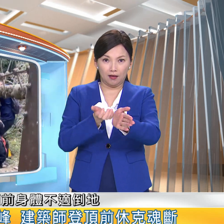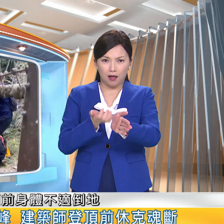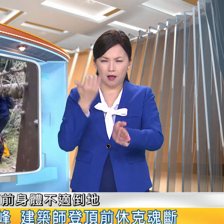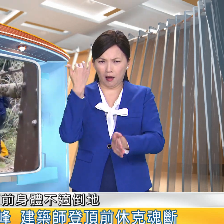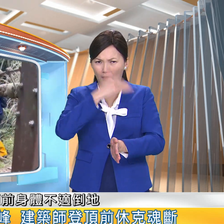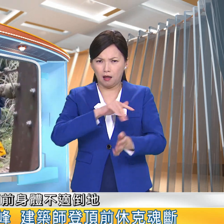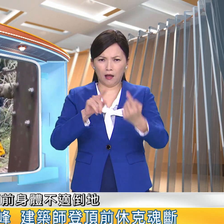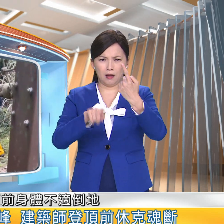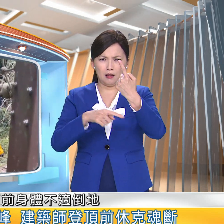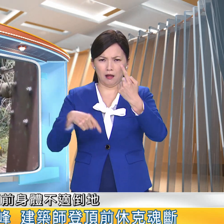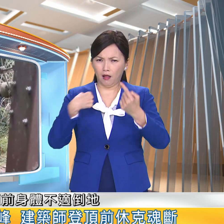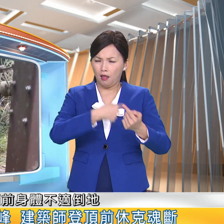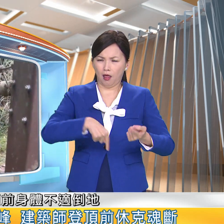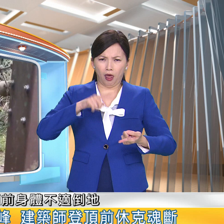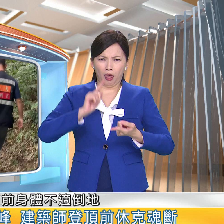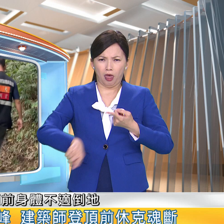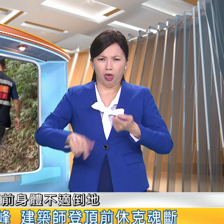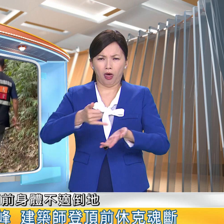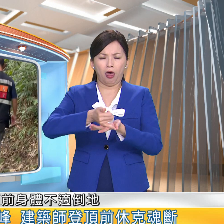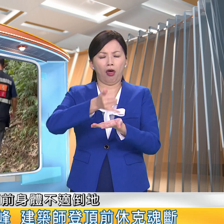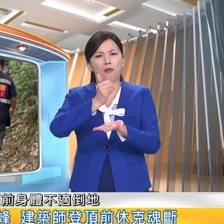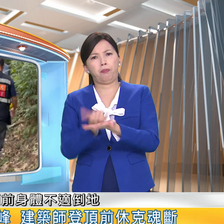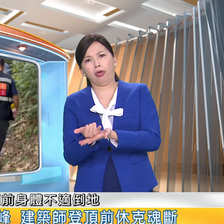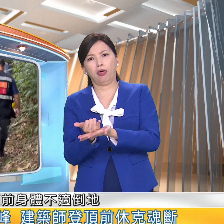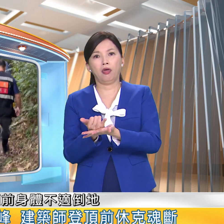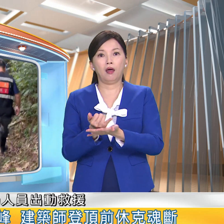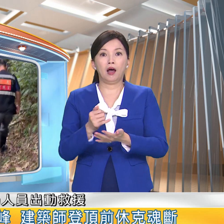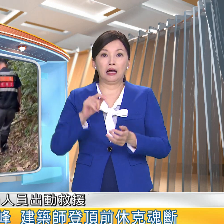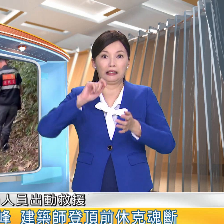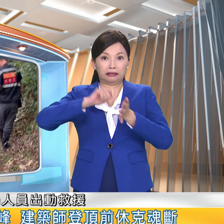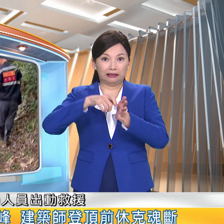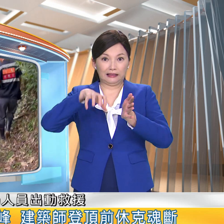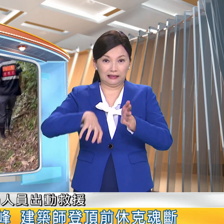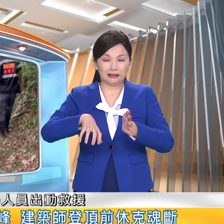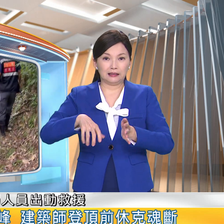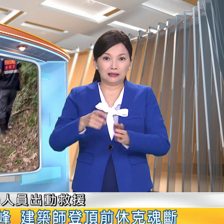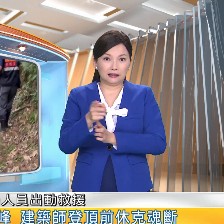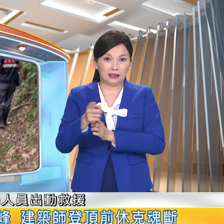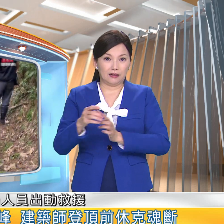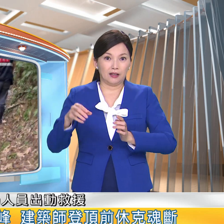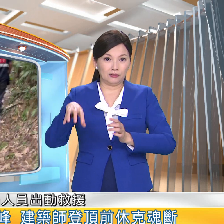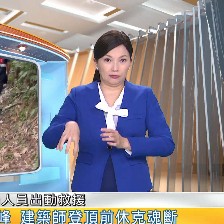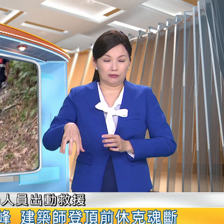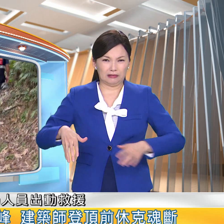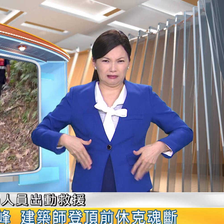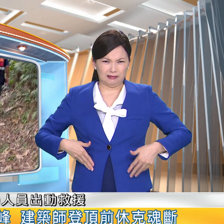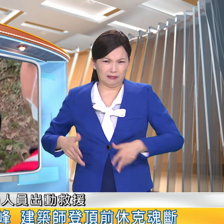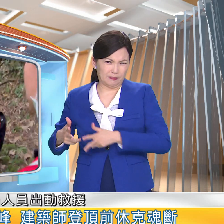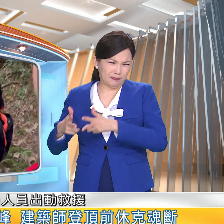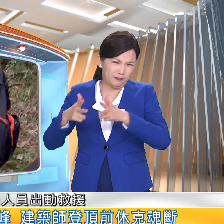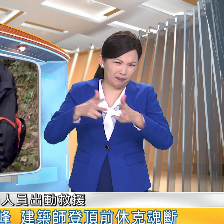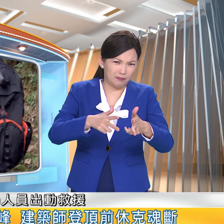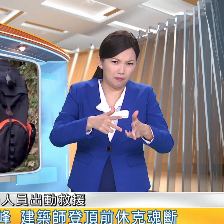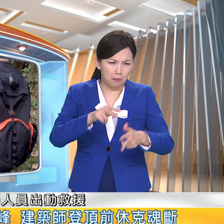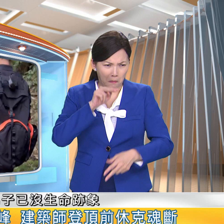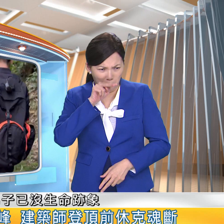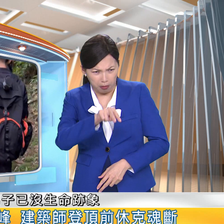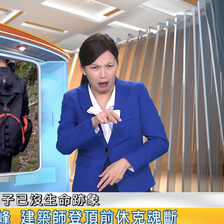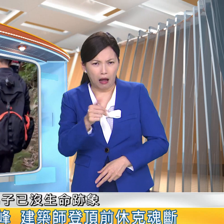前身体不适倒地，嘉义县消防局人员出动救援，可惜到场